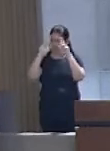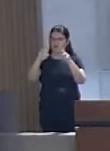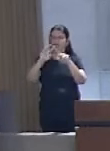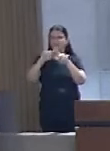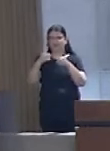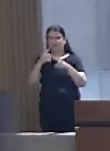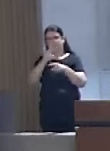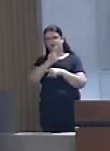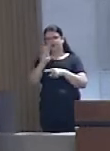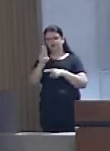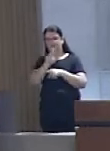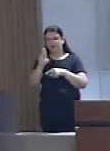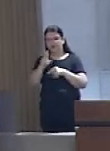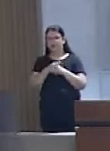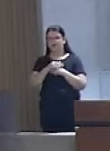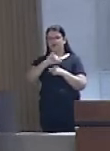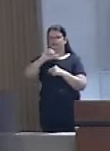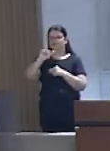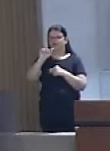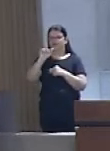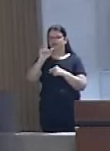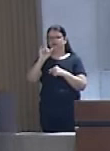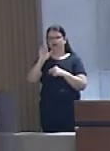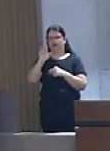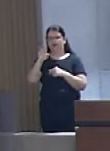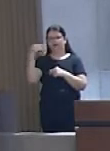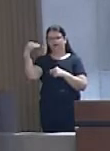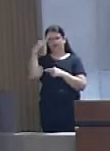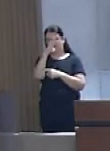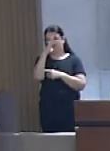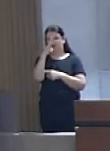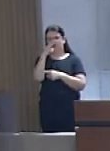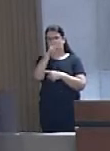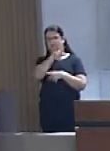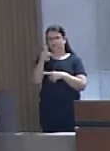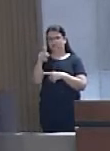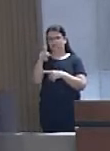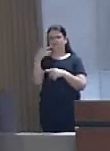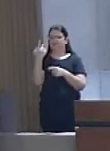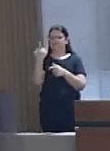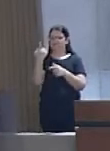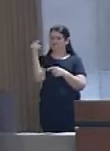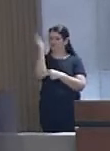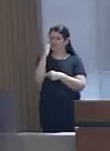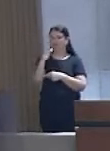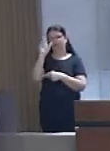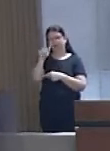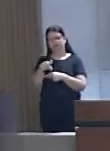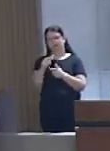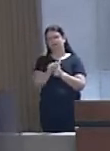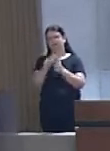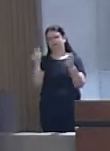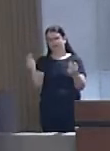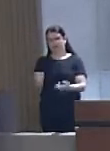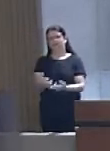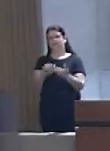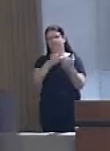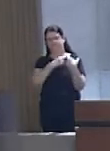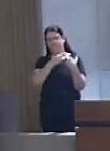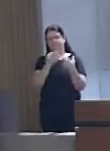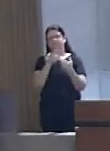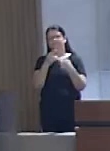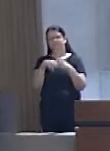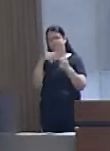mas se chama Jair Bolsonaro, presidente do Brasil, é o grande responsável pelo